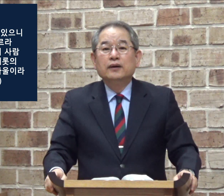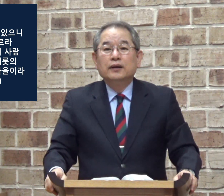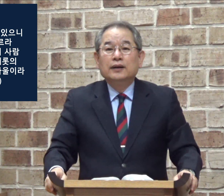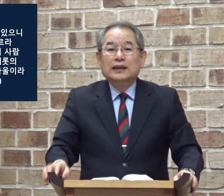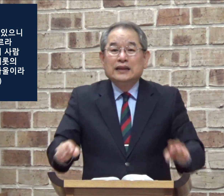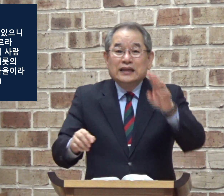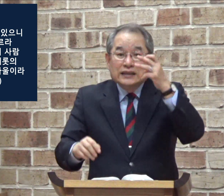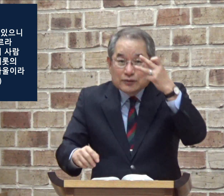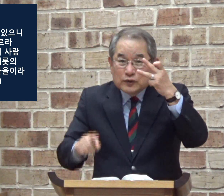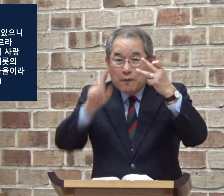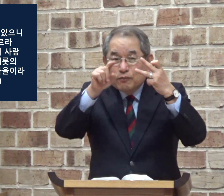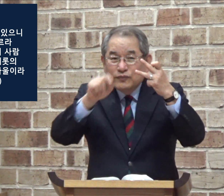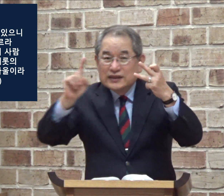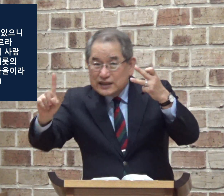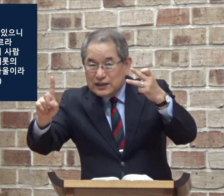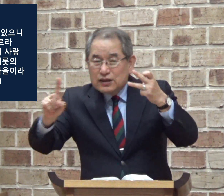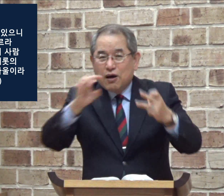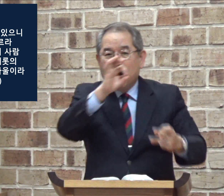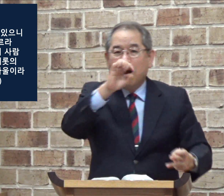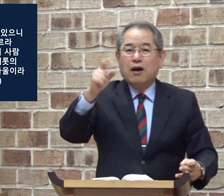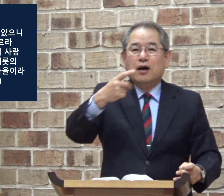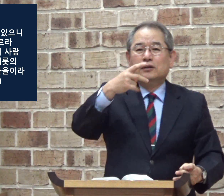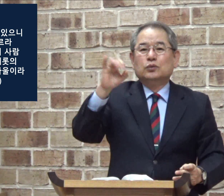사도행전 13장 1절